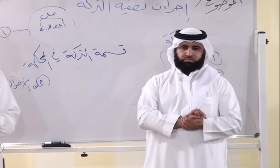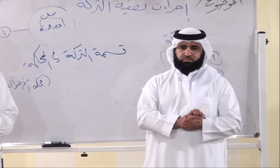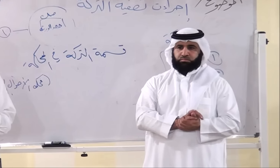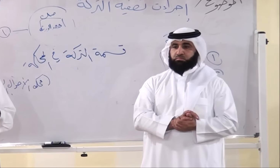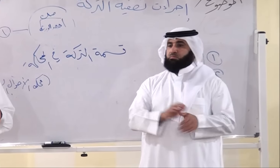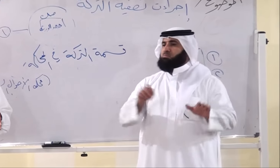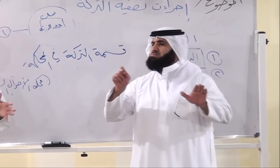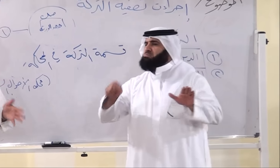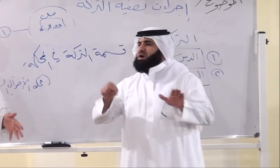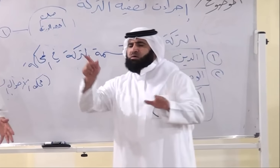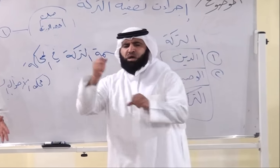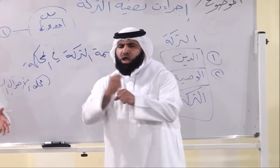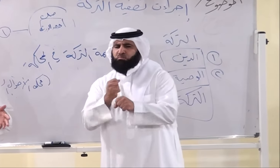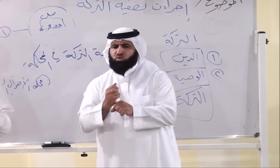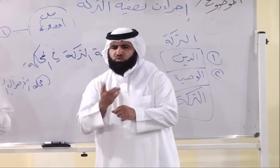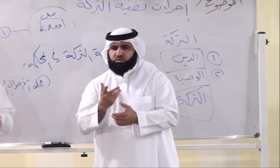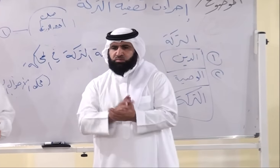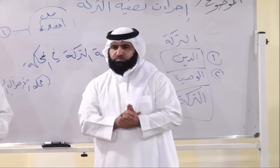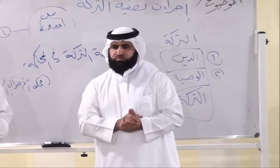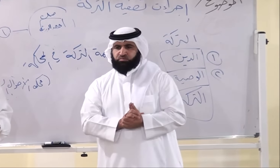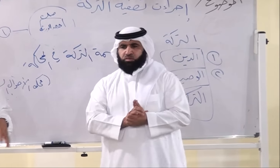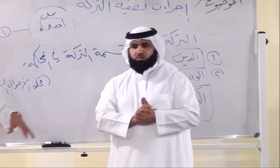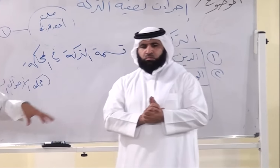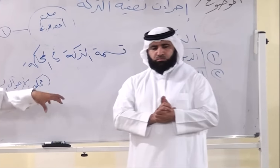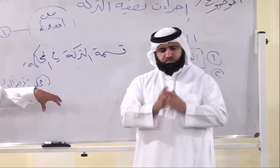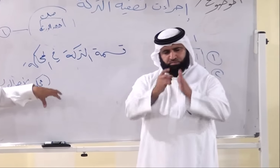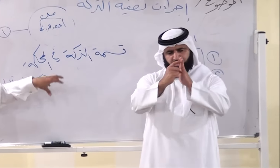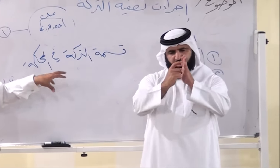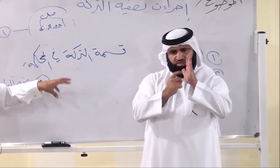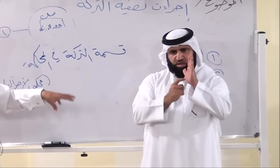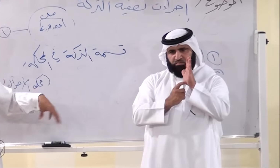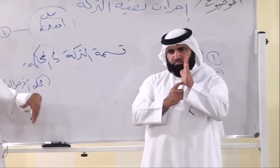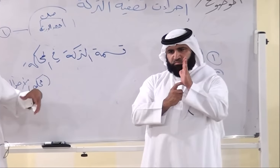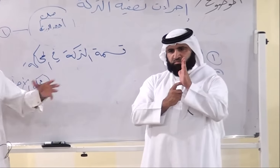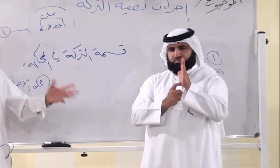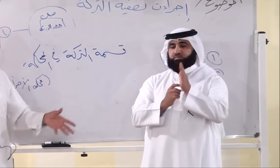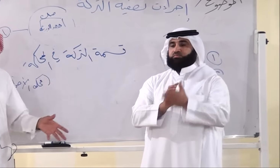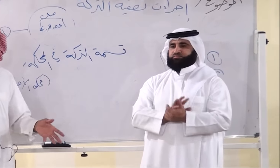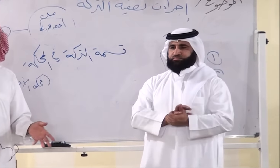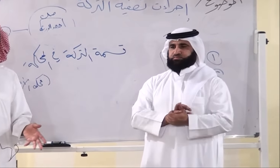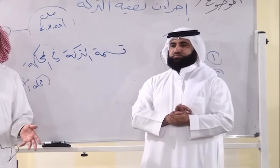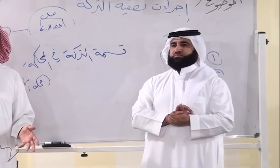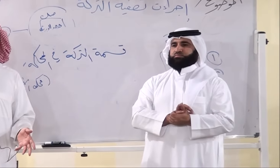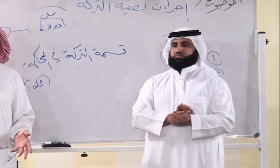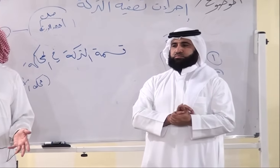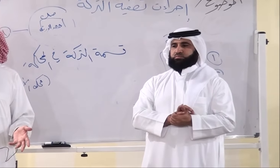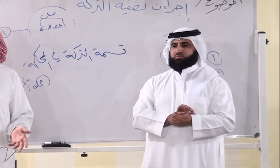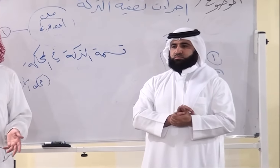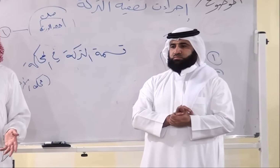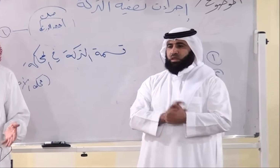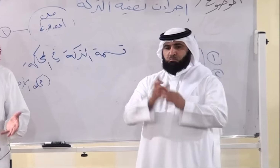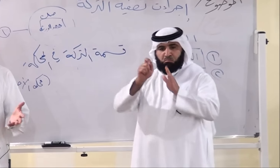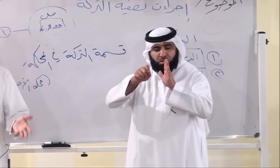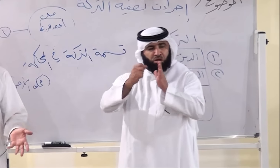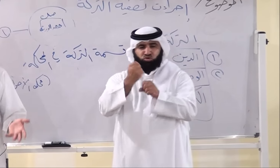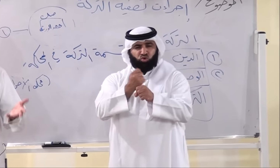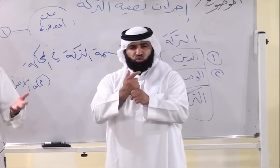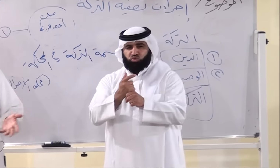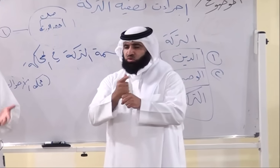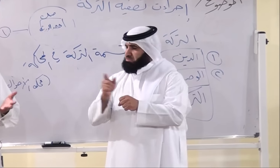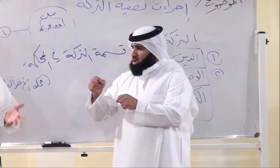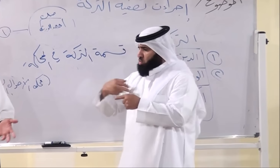فالمحكمة في الغالب تتخذ الإجراء هذا اللي يسمونه تعيين الحارس القضائي. وكثير من الأحيان